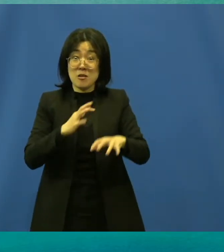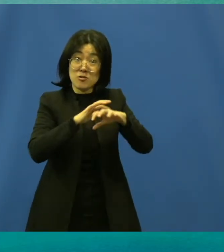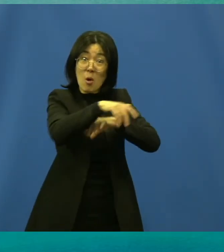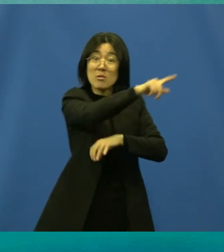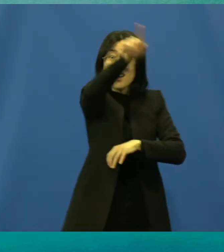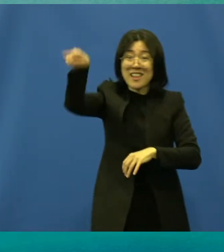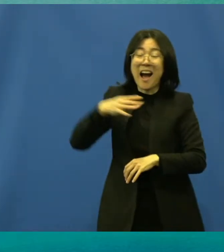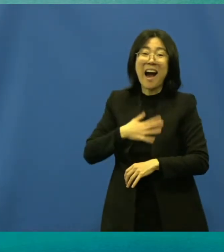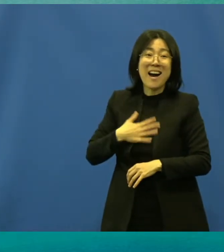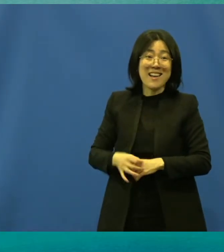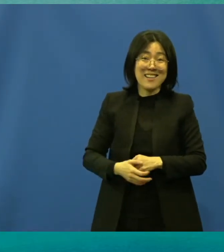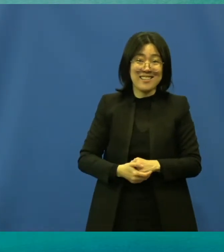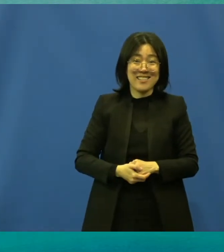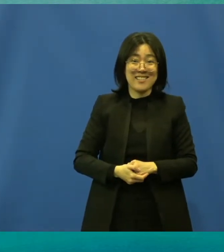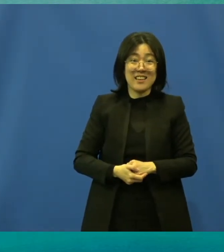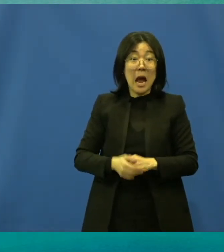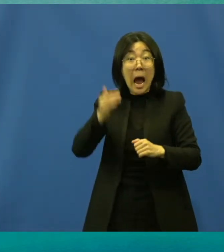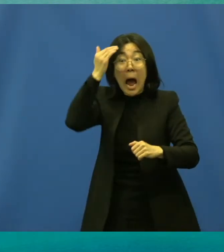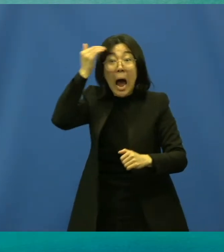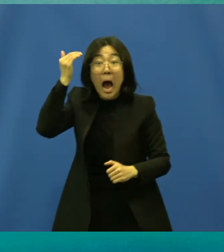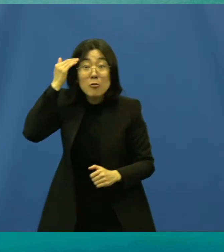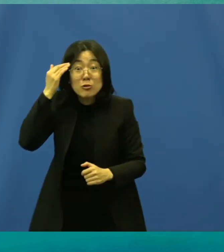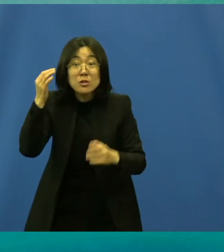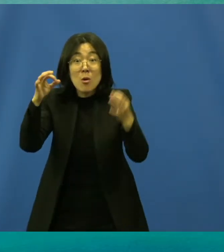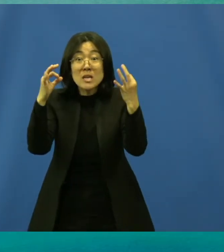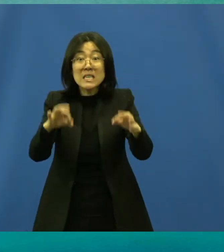철학기도 하지 않던 교회가 없었습니다.